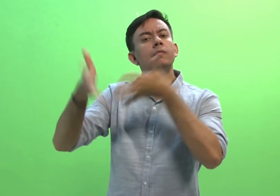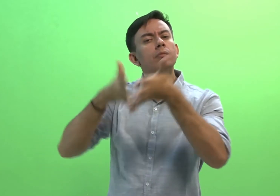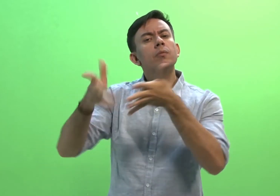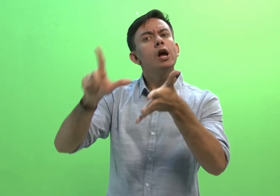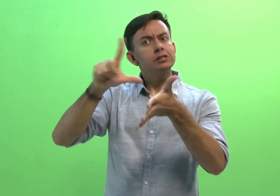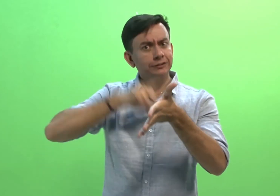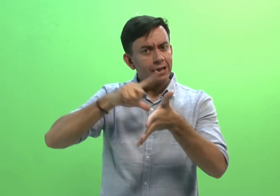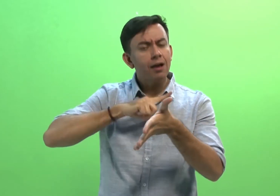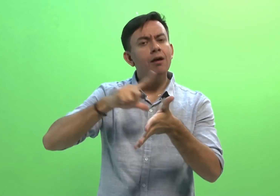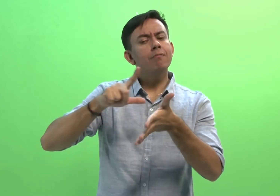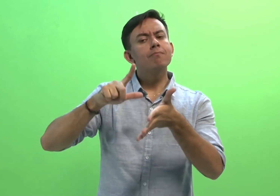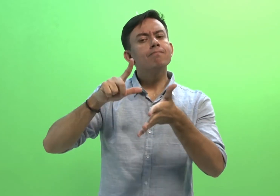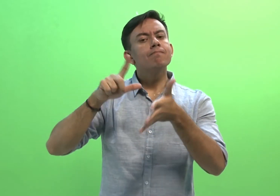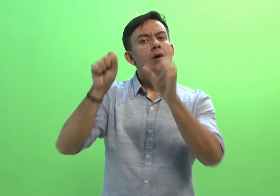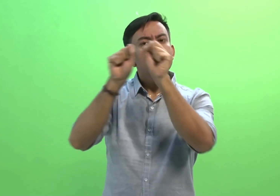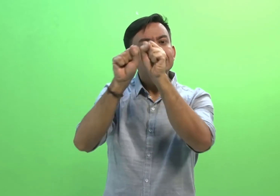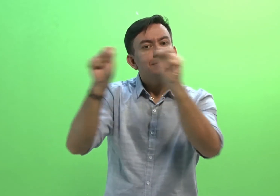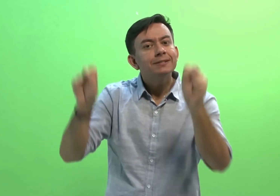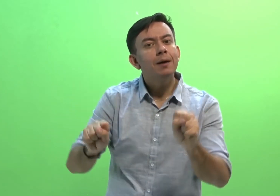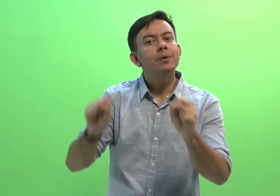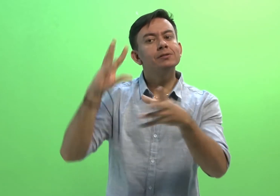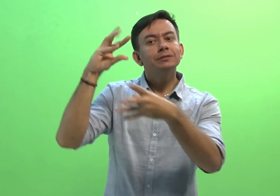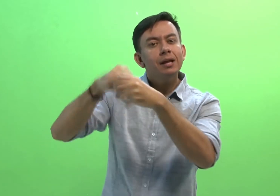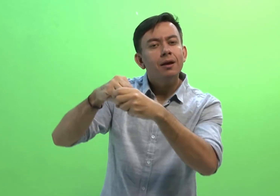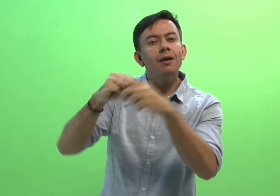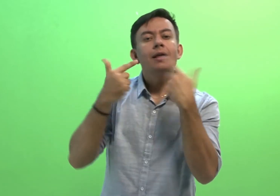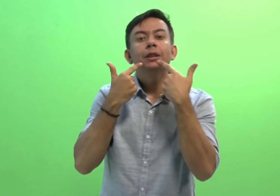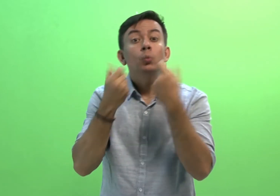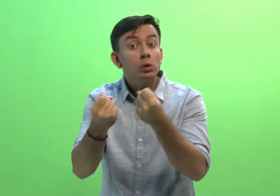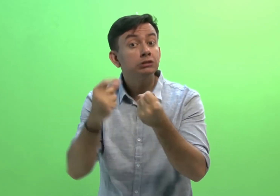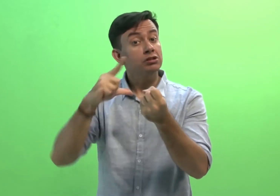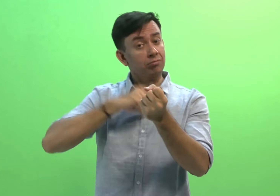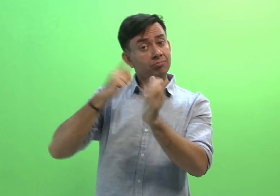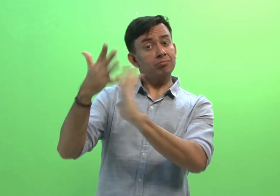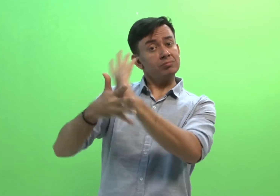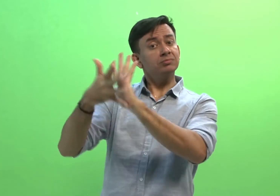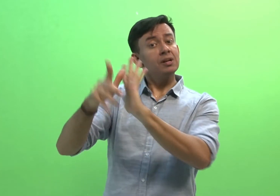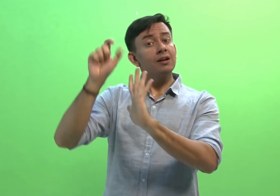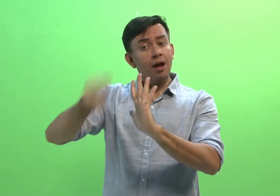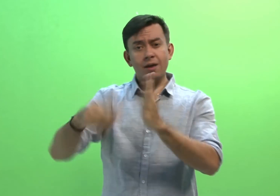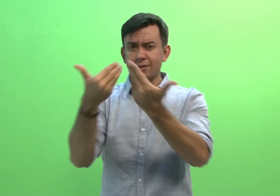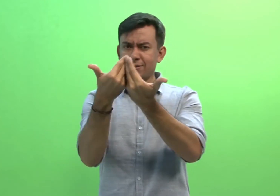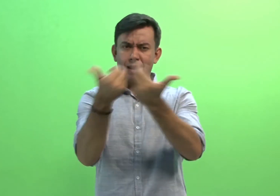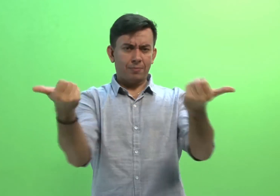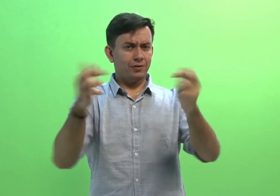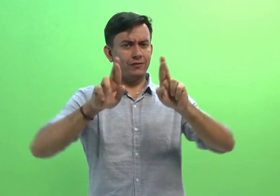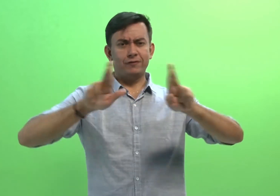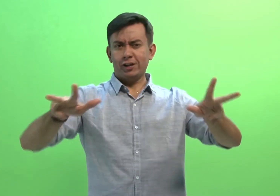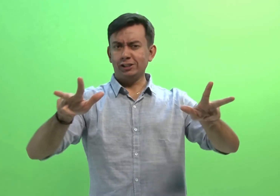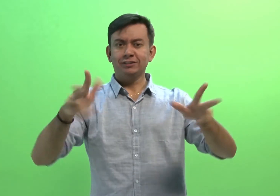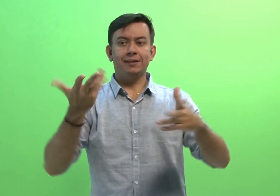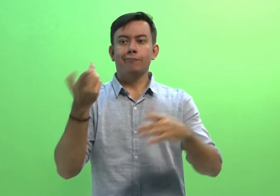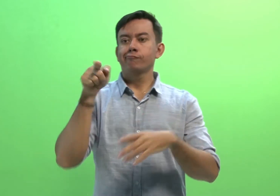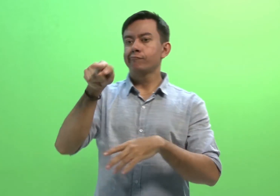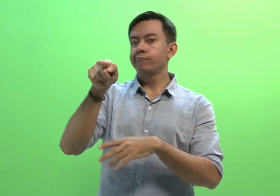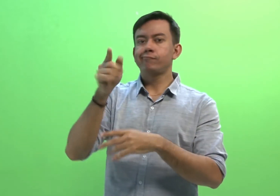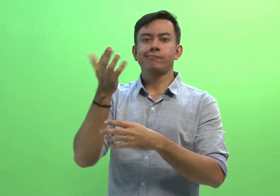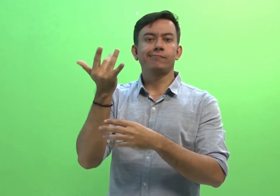A língua de sinais possui sim um sistema linguístico e dentro desse sistema linguístico da língua de sinais não tem essa